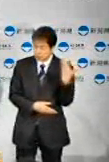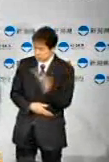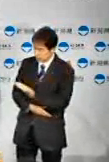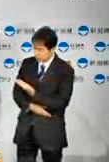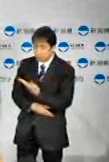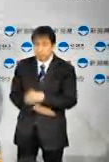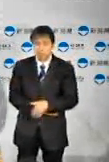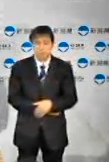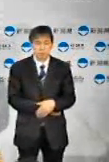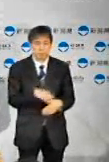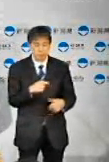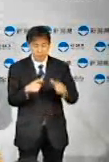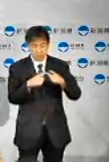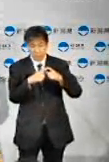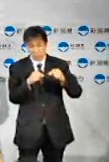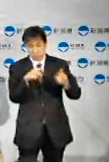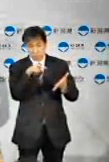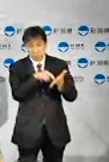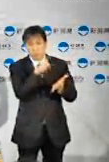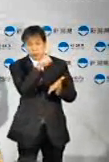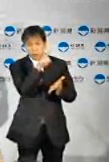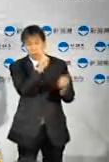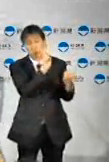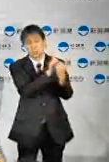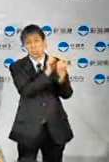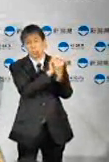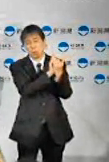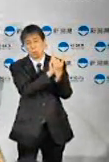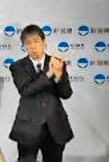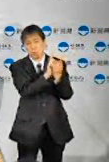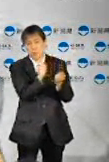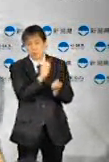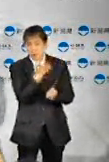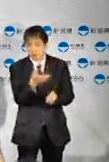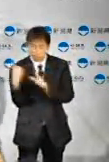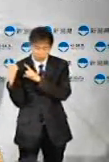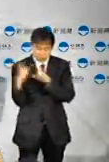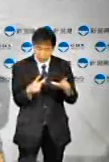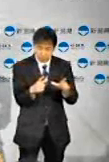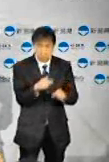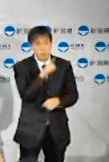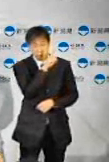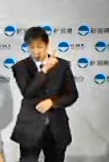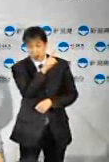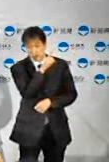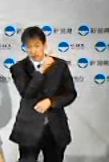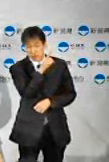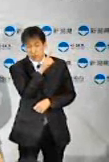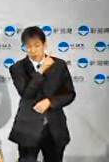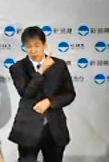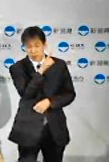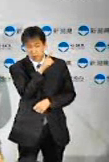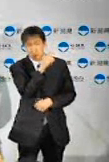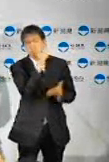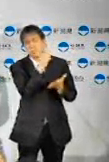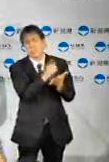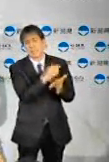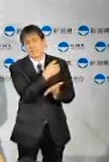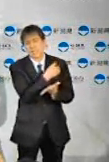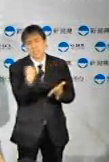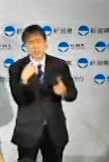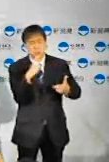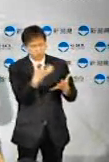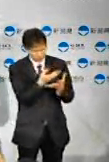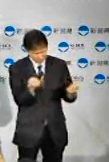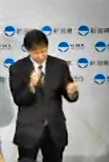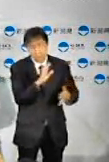たりのやっぱり国としての対応っていうのは 当然それは国において国あるいは国でしかできないことも